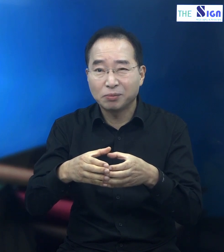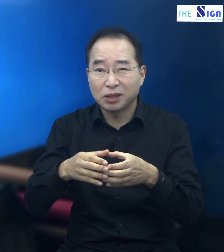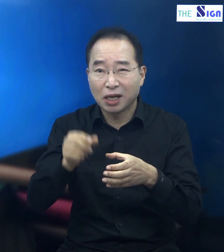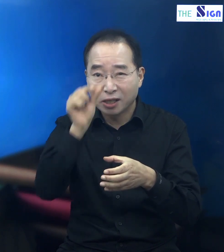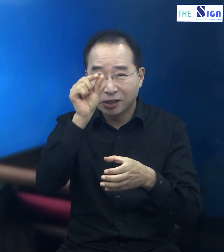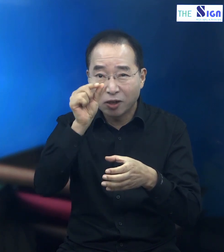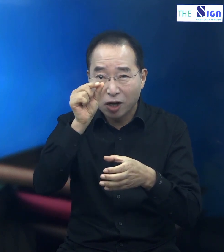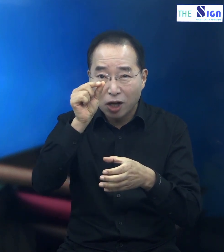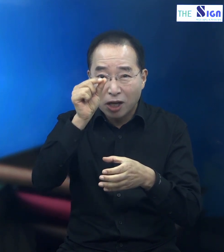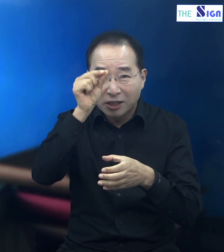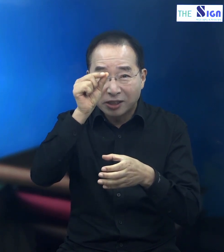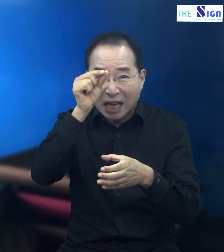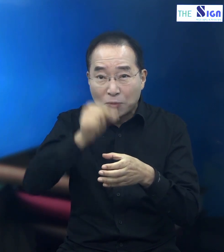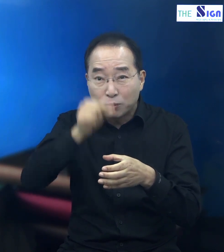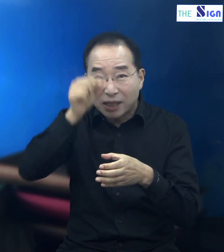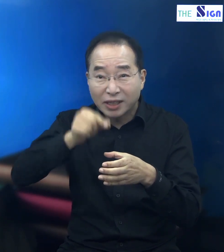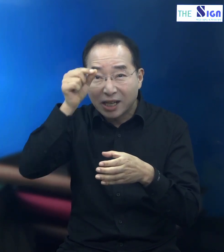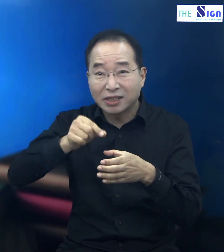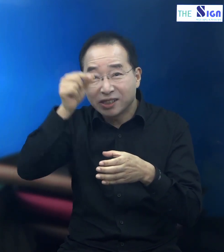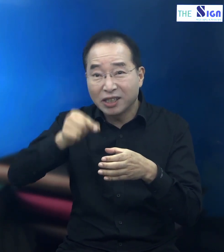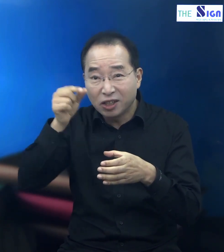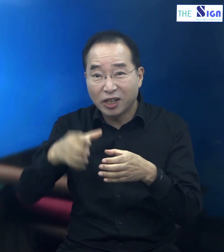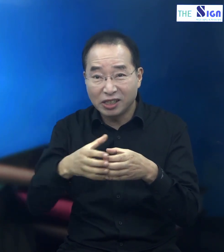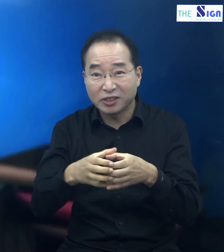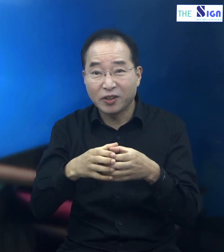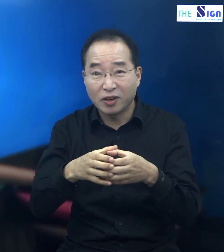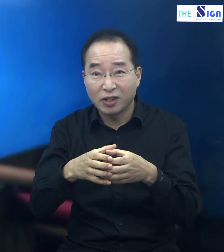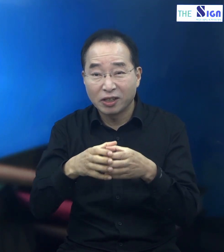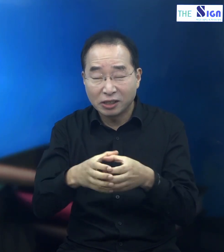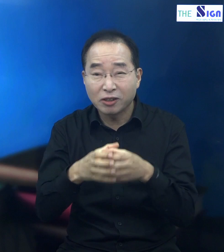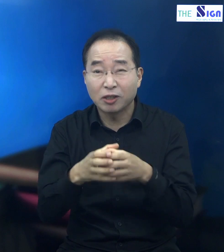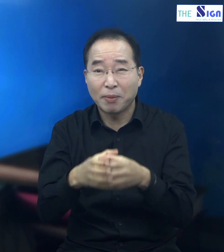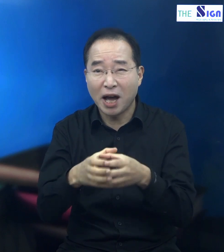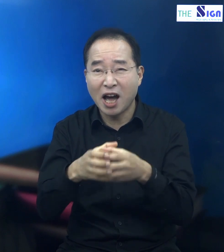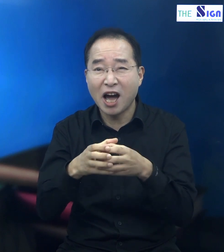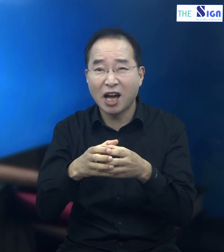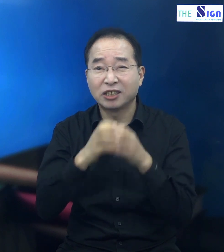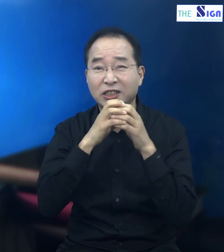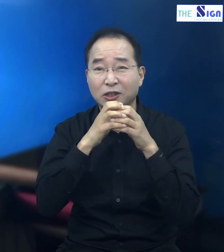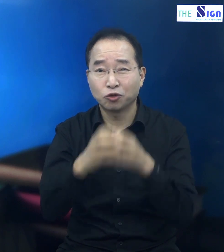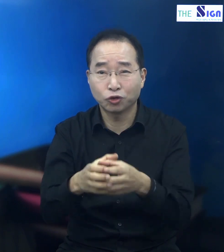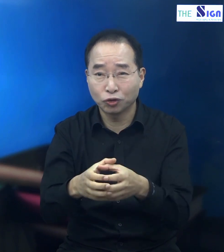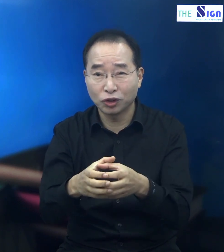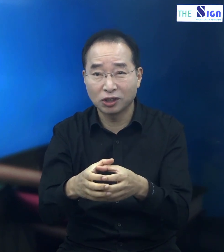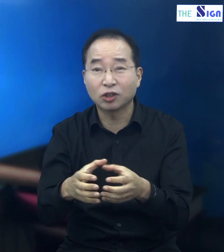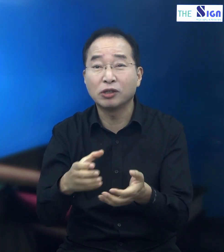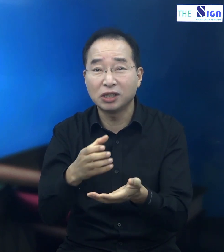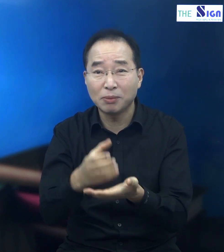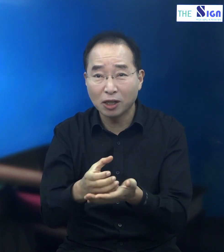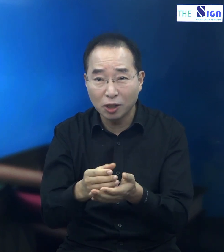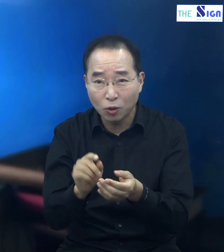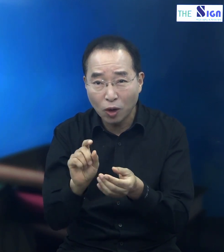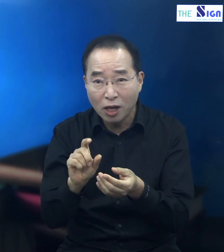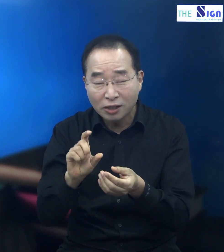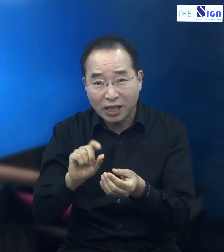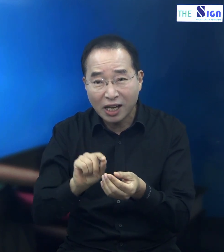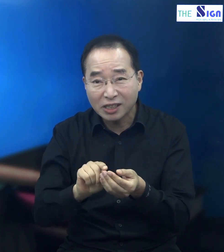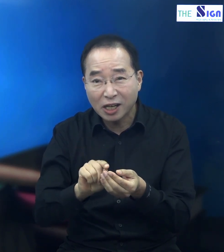있습니다. 그래서 그 나무 막대 같이 생긴 게 있어요. 그래서 그걸 막 툭 던지면은 상가지가 하나